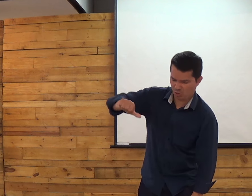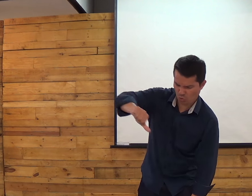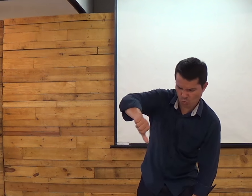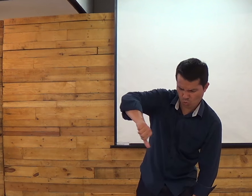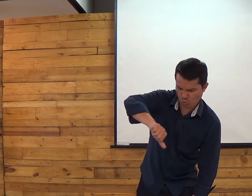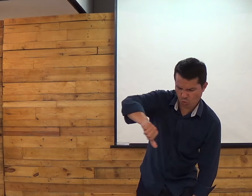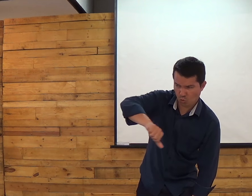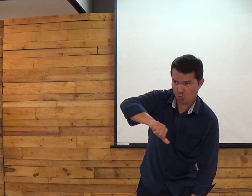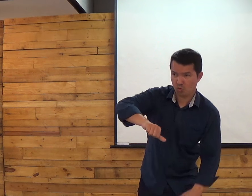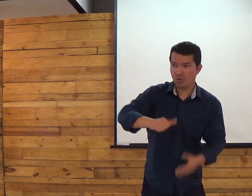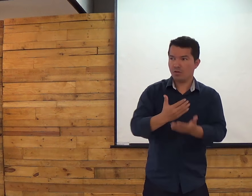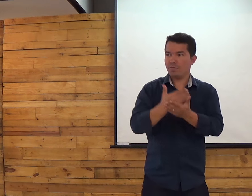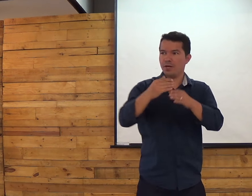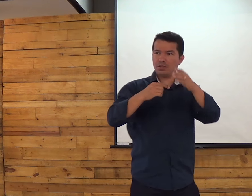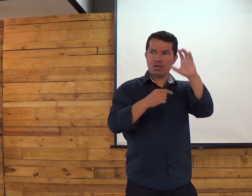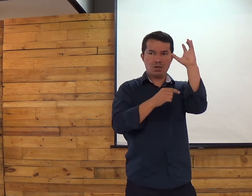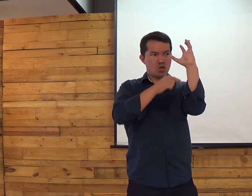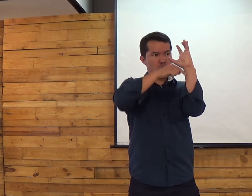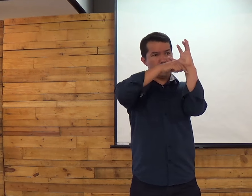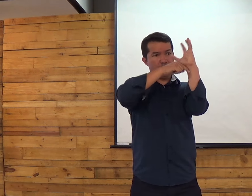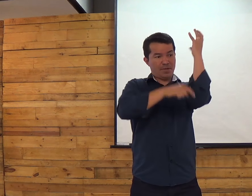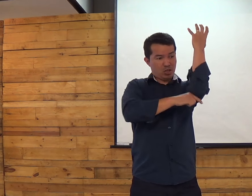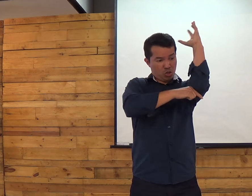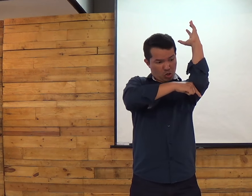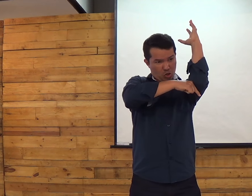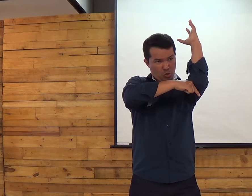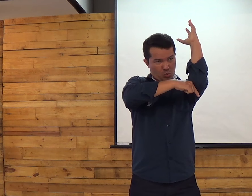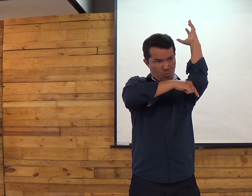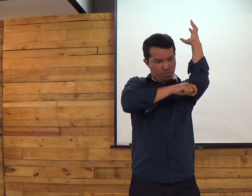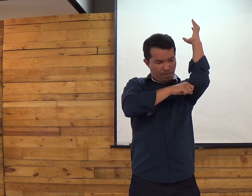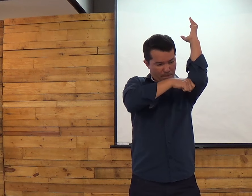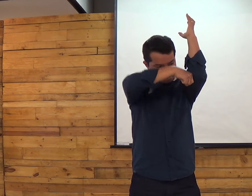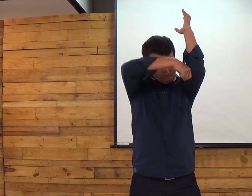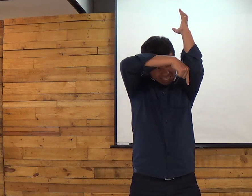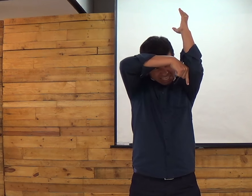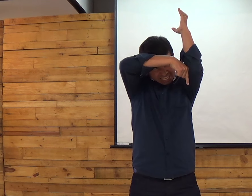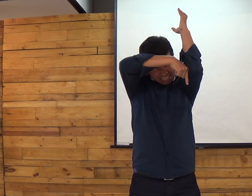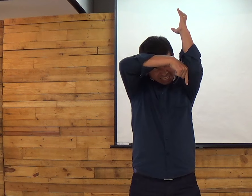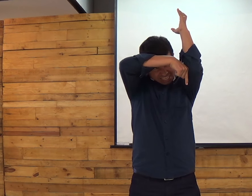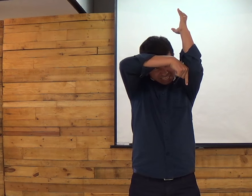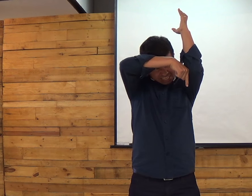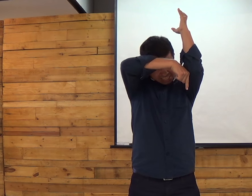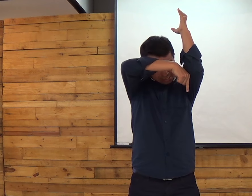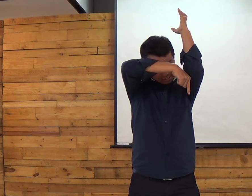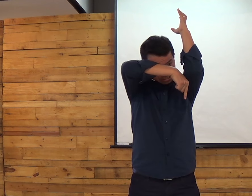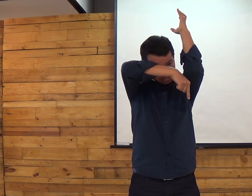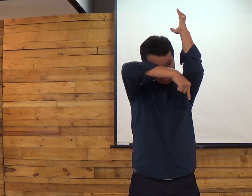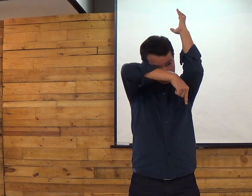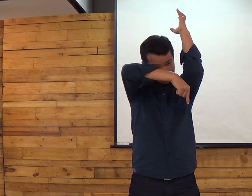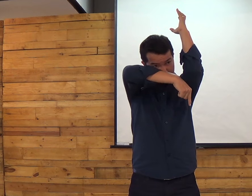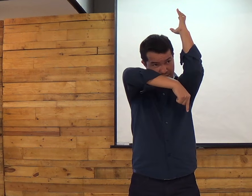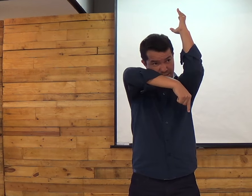em um recipiente cheio de terra e de profundidade, e com